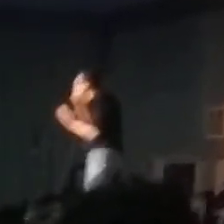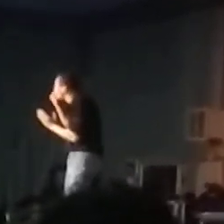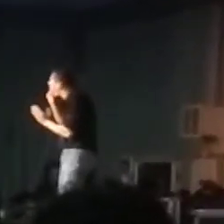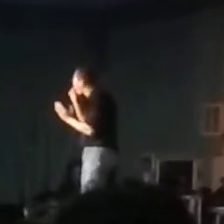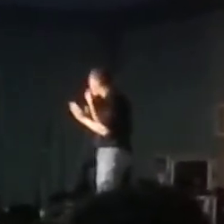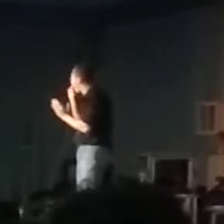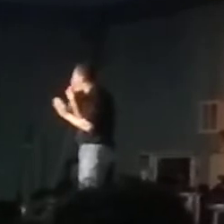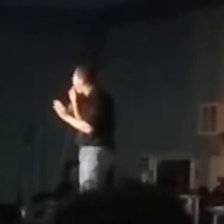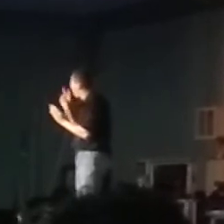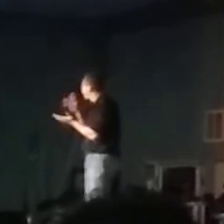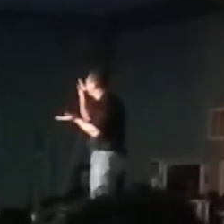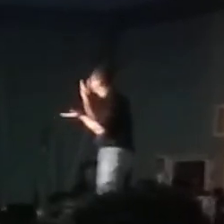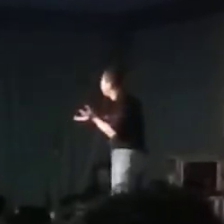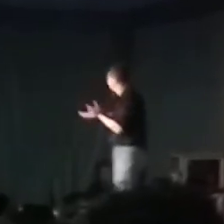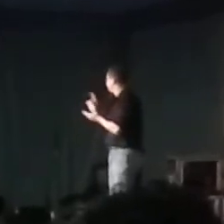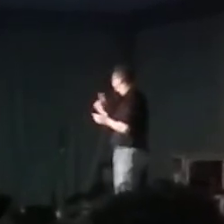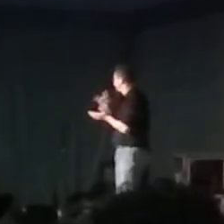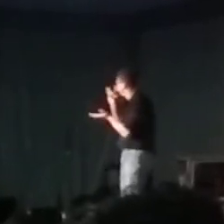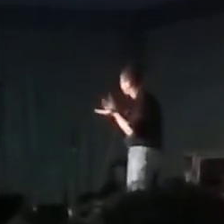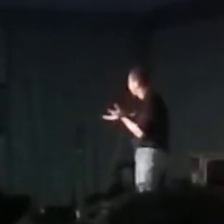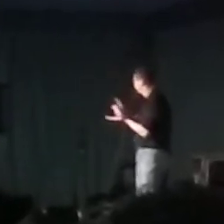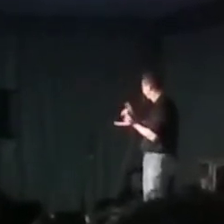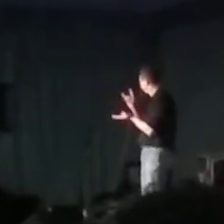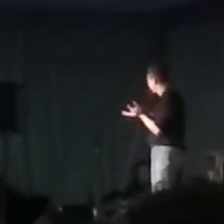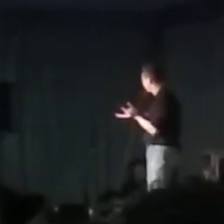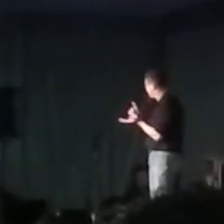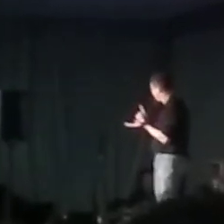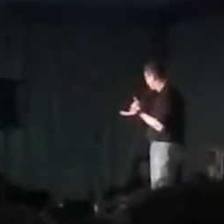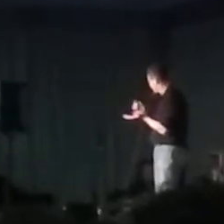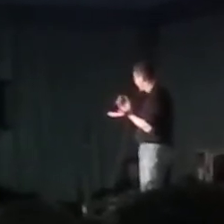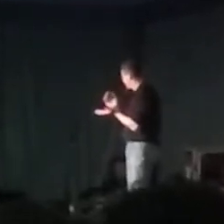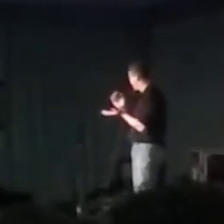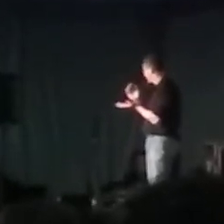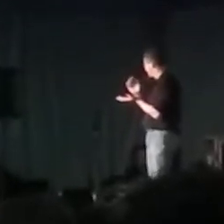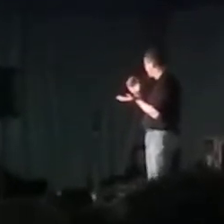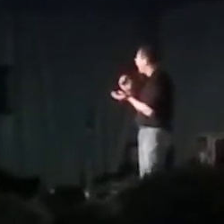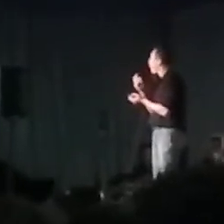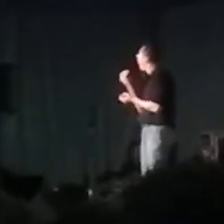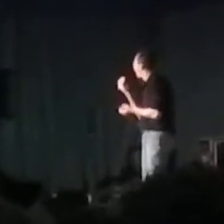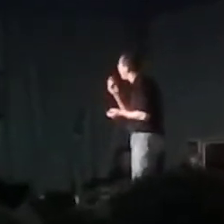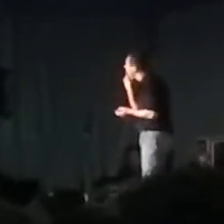ficção? Foi eu e o Rafa bêbados num bar na cidade de Extrema.